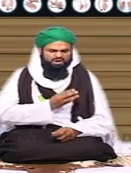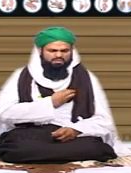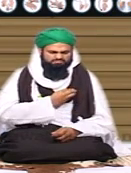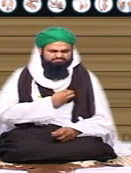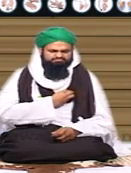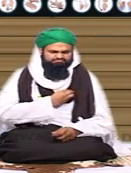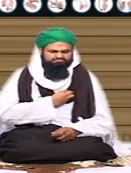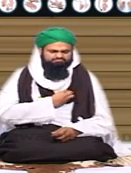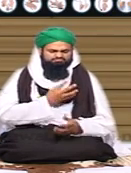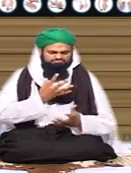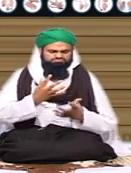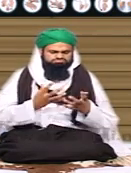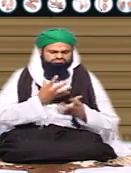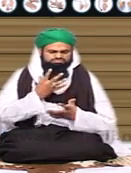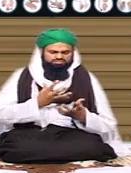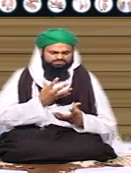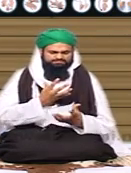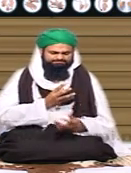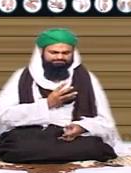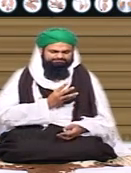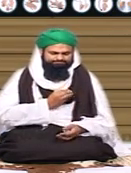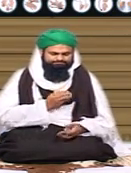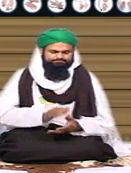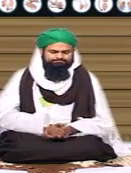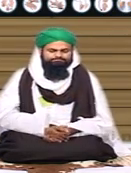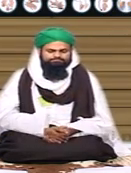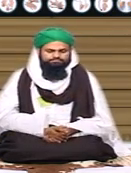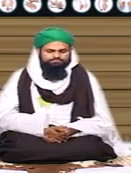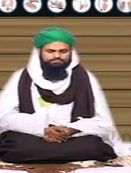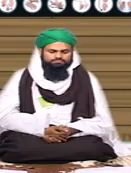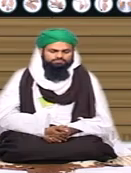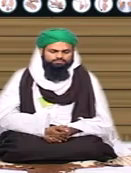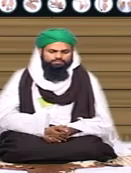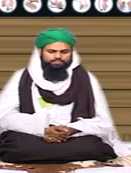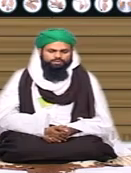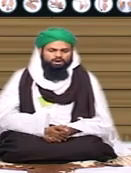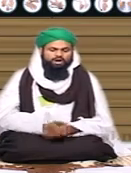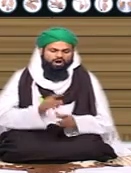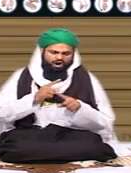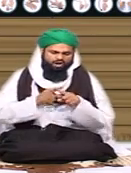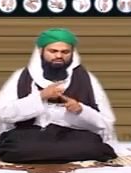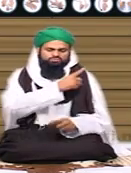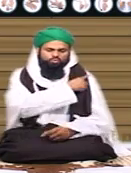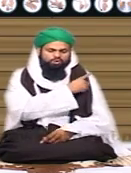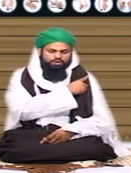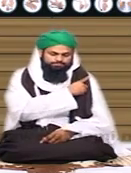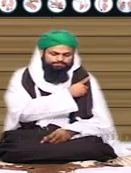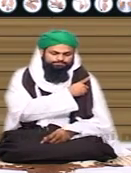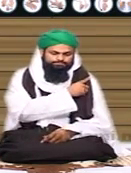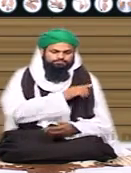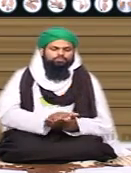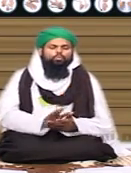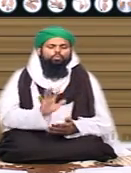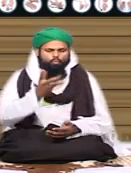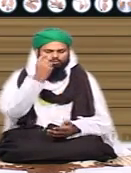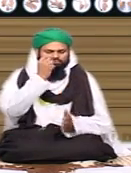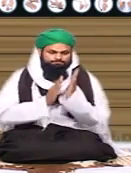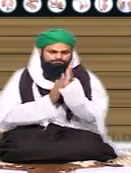گا، اندر اندر وہ کڑے گا. اب وہ کہ جیسا موقع میں اس حساب سے مطلب وہ جرم ہے. اسی طرح